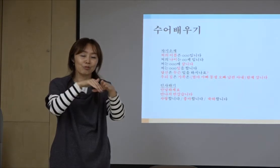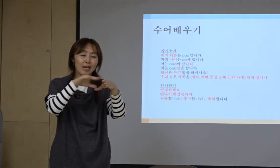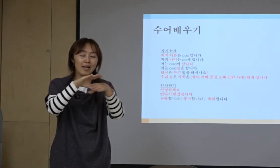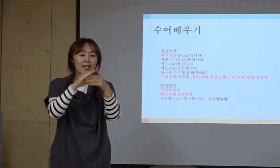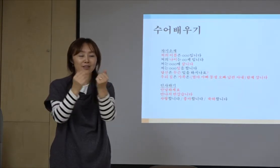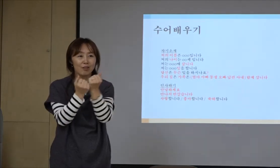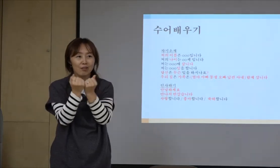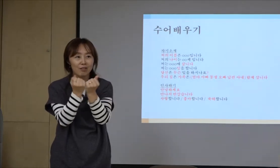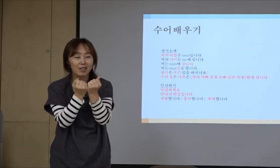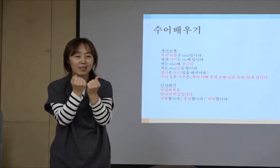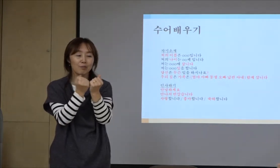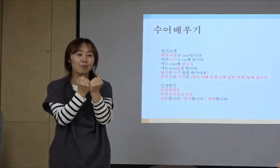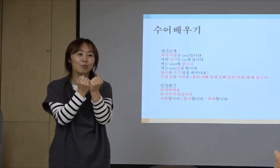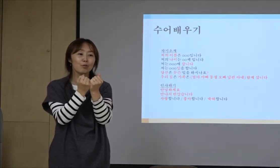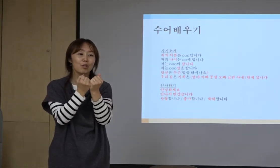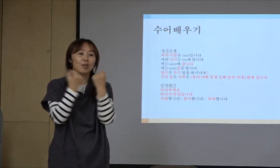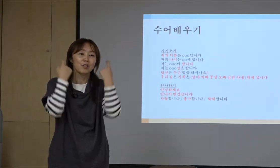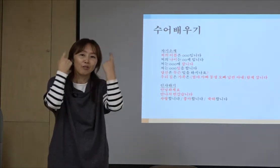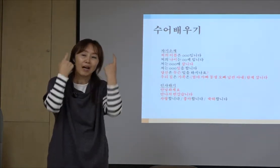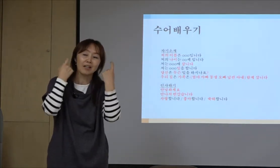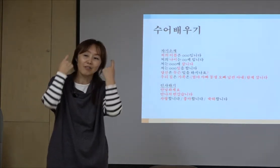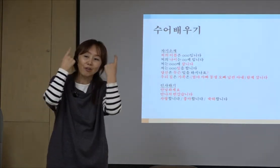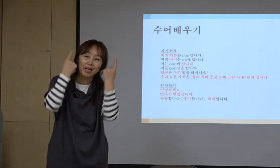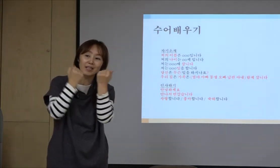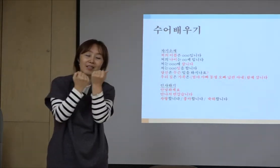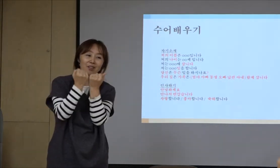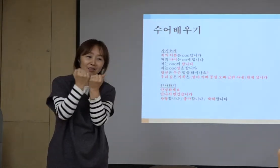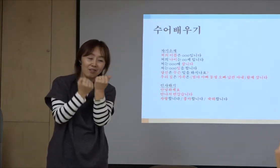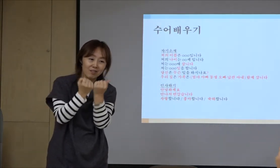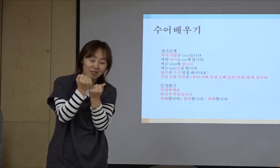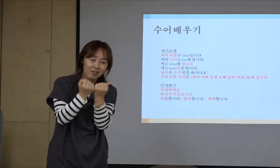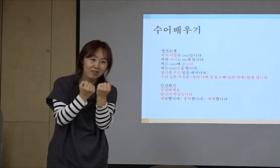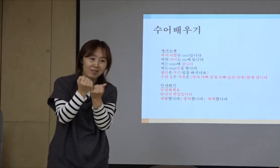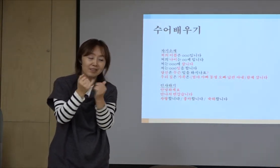문화 해설, 아니면 뭐 관광 해설.